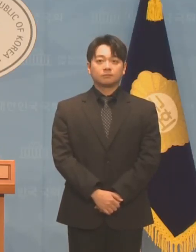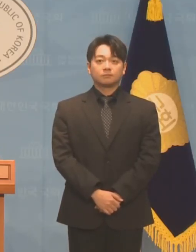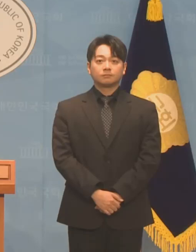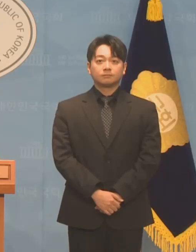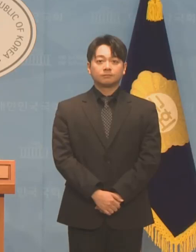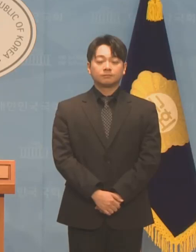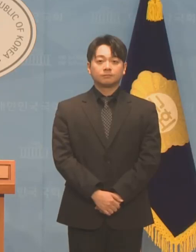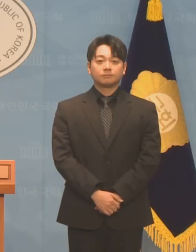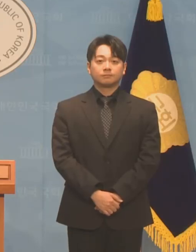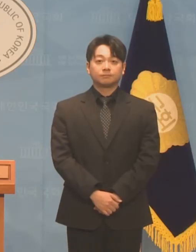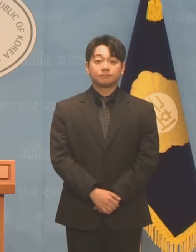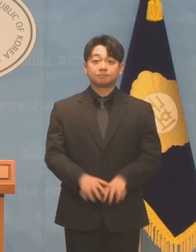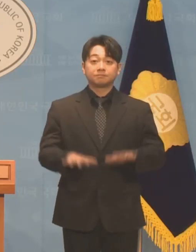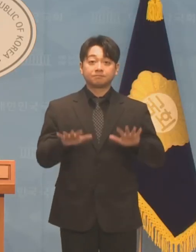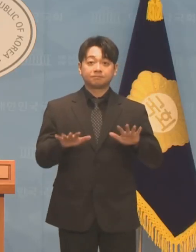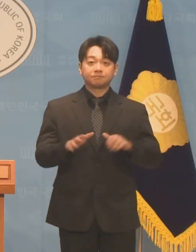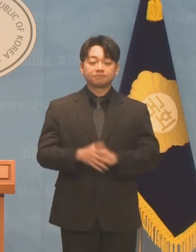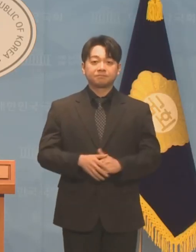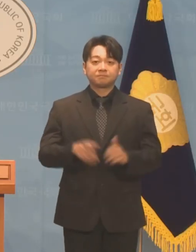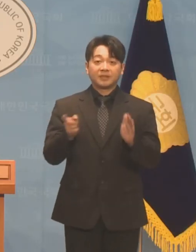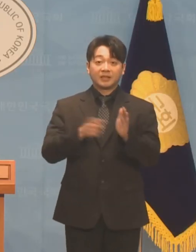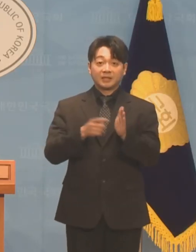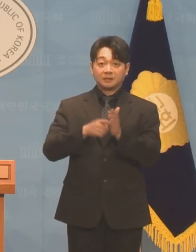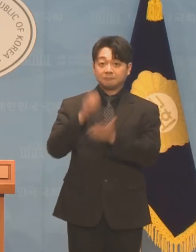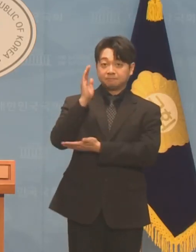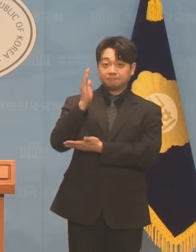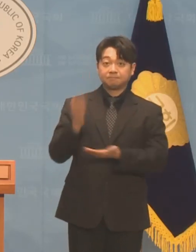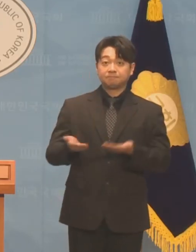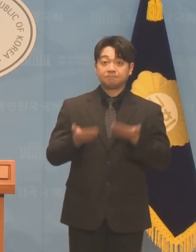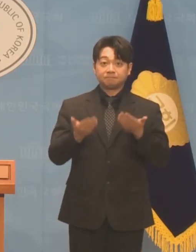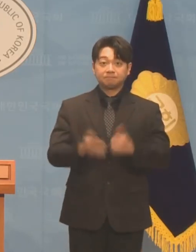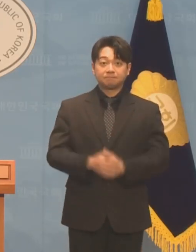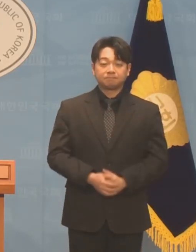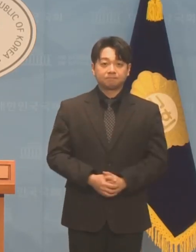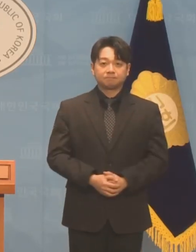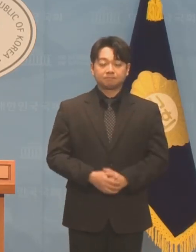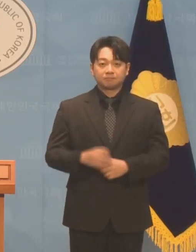오늘 긴급 기자회견은 해병대